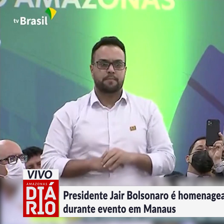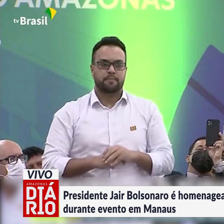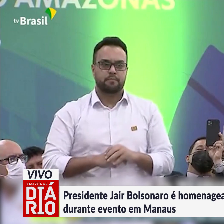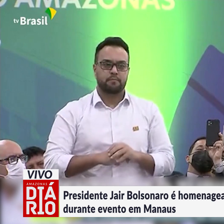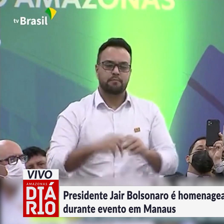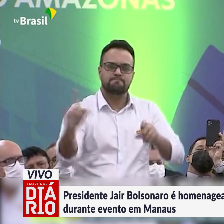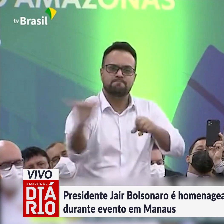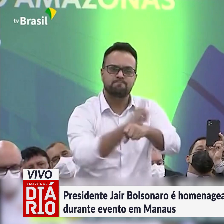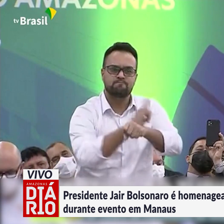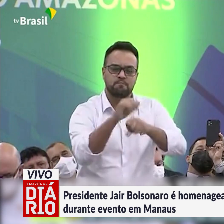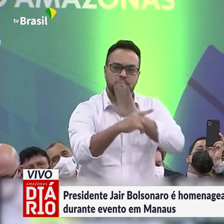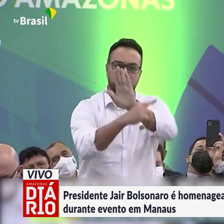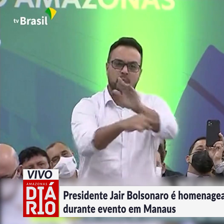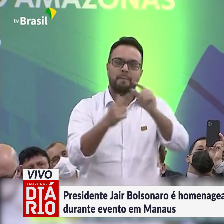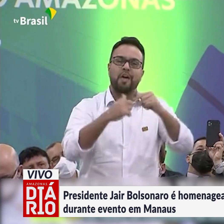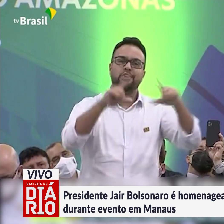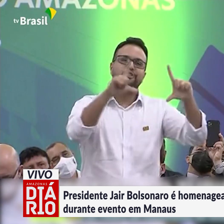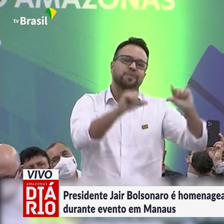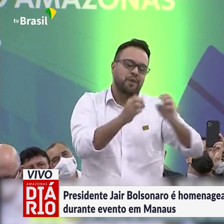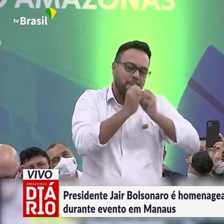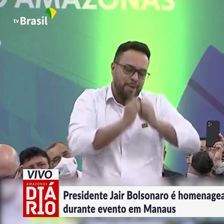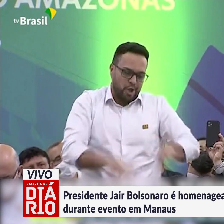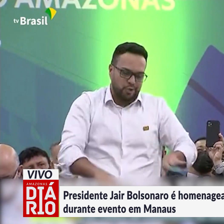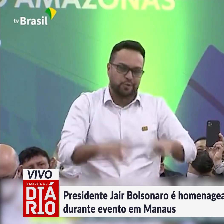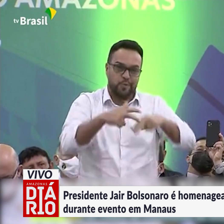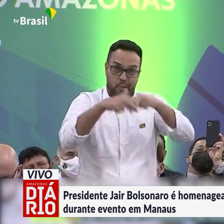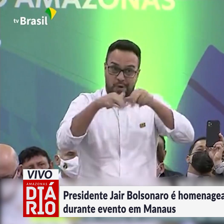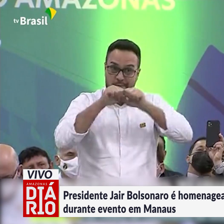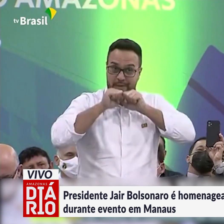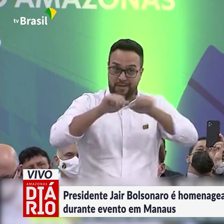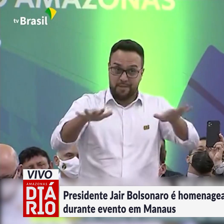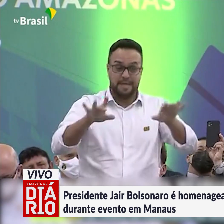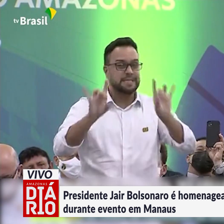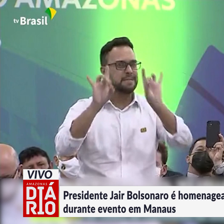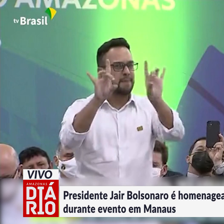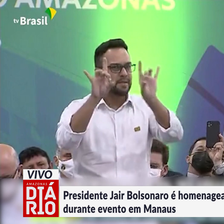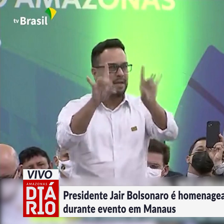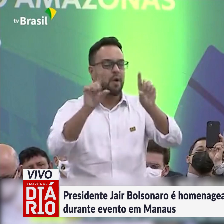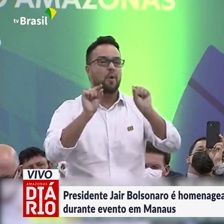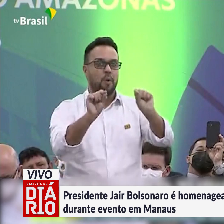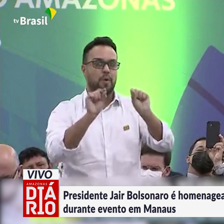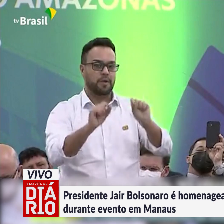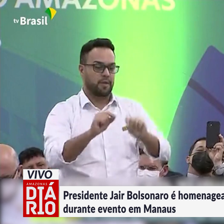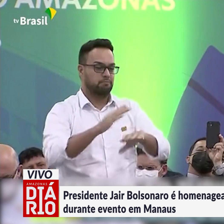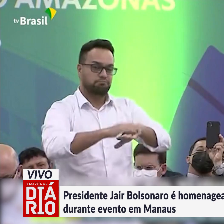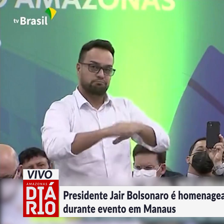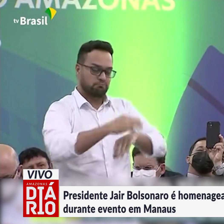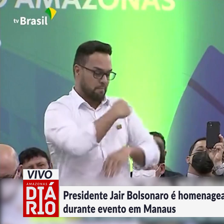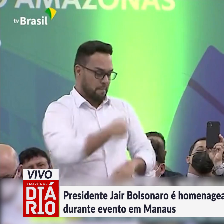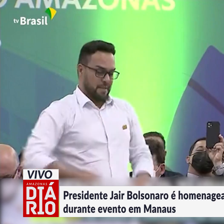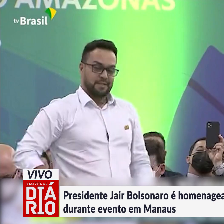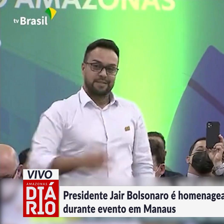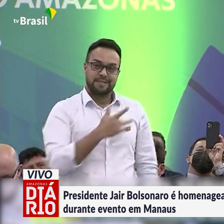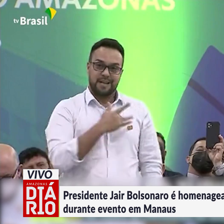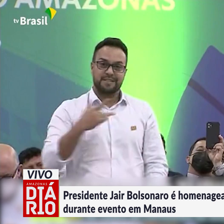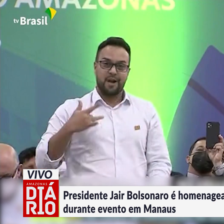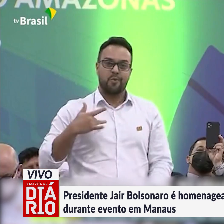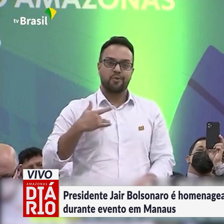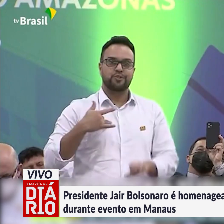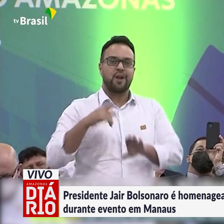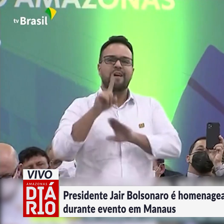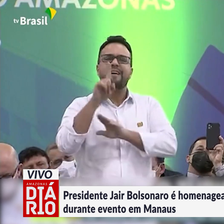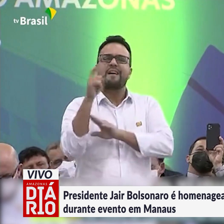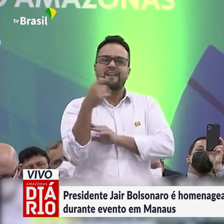danos dessa pandemia fossem diminuídos. Em especial, pelo ministro da Saúde que tive até há pouco